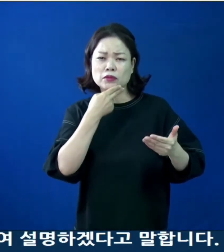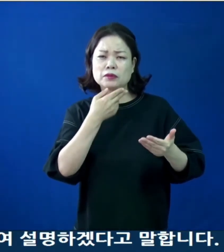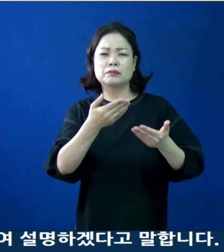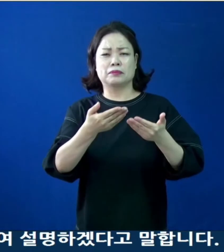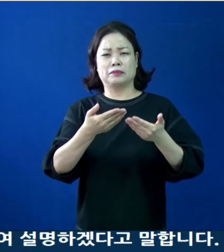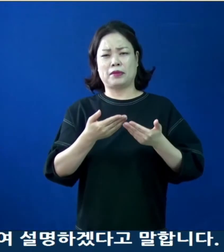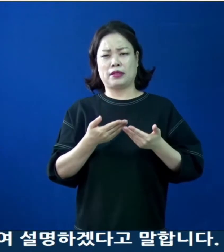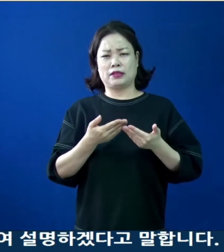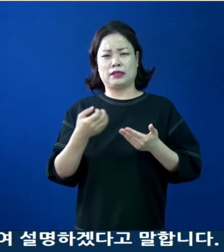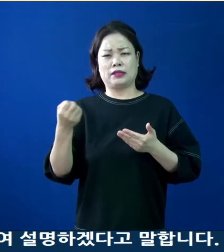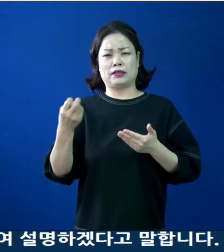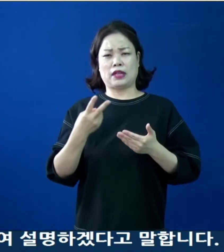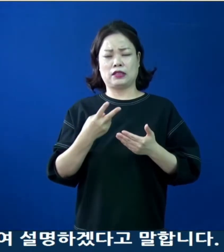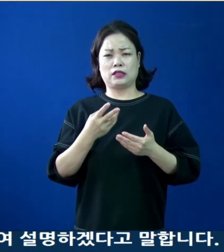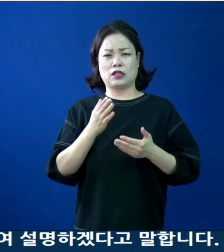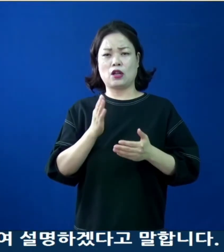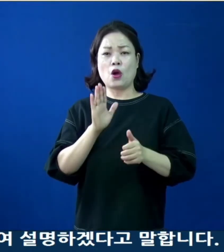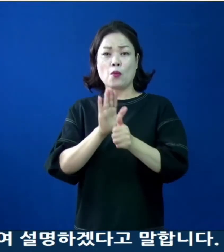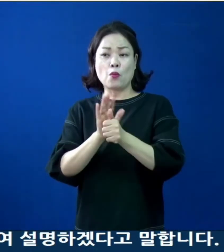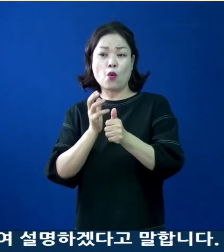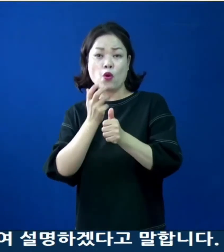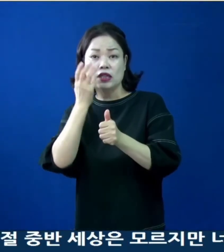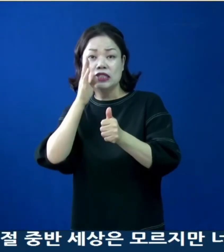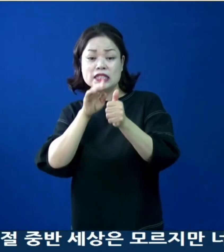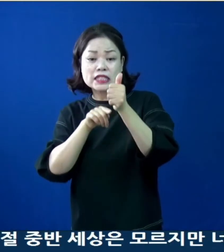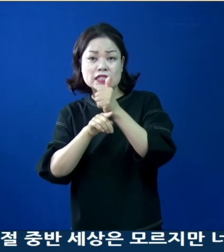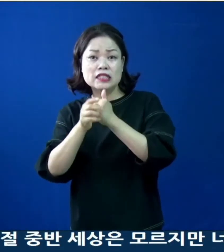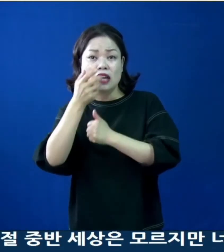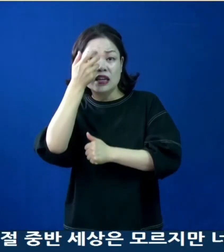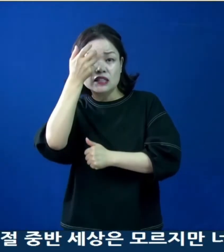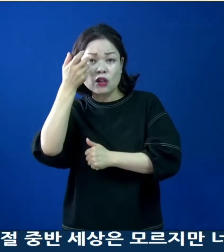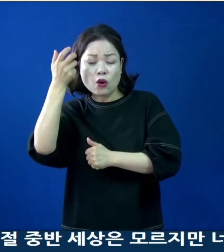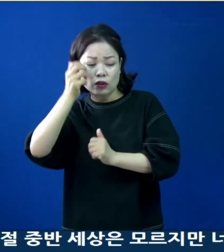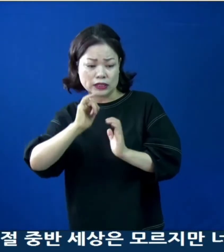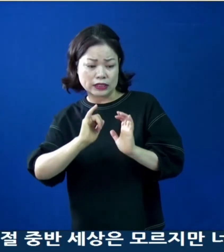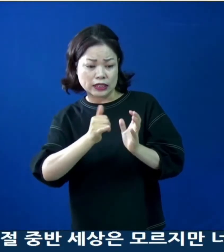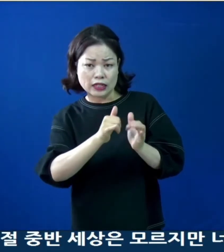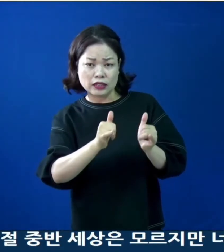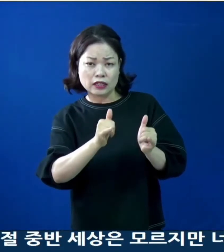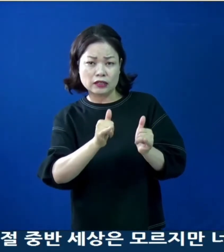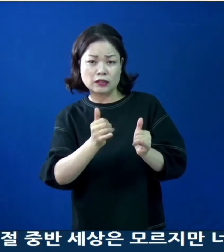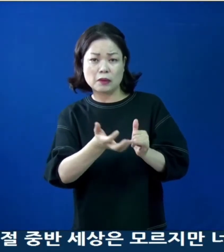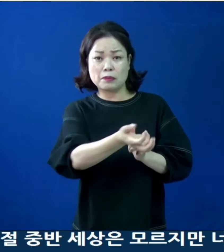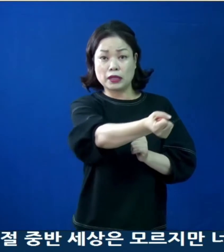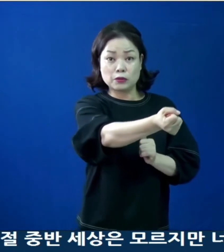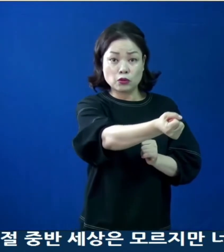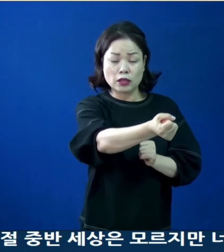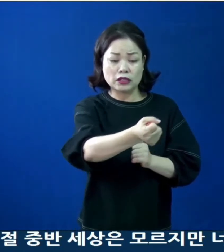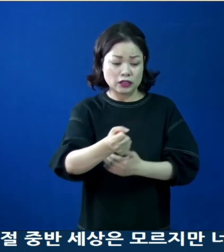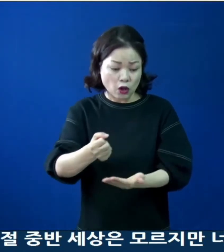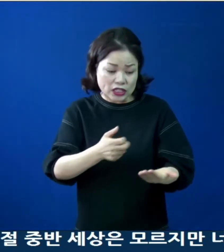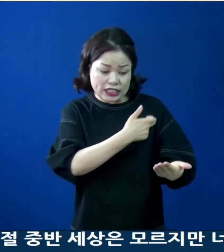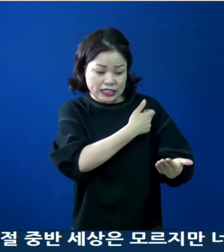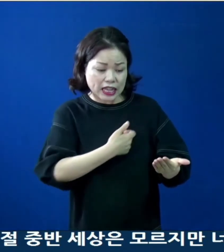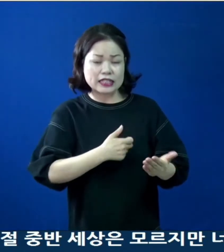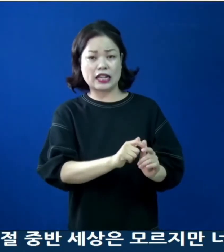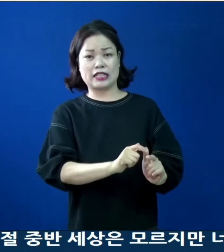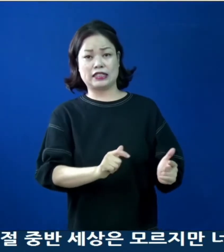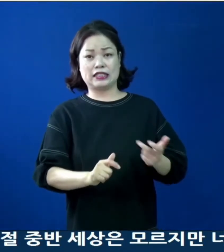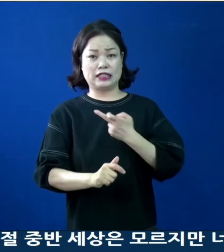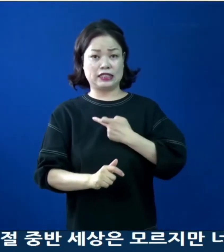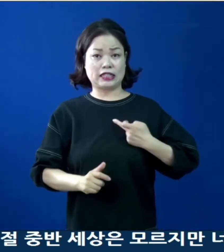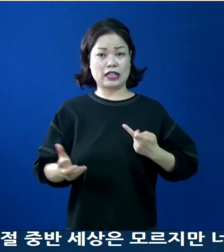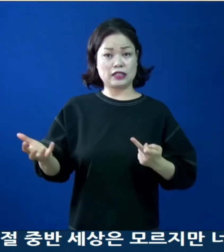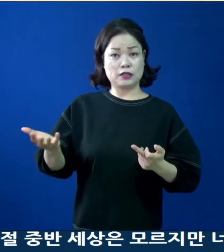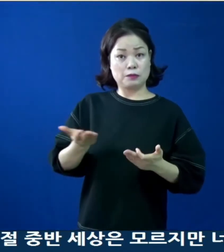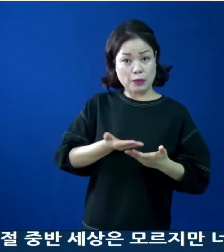받은, 다시 말해서 보혜사 진리의 영을 세상 사람들은 받을 수 없지만 너희 제자들은 그것을